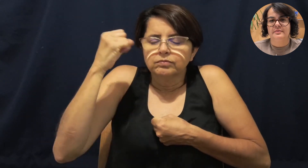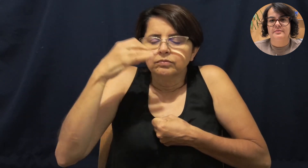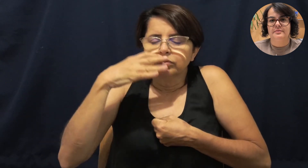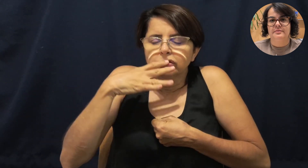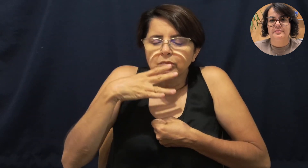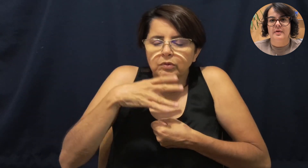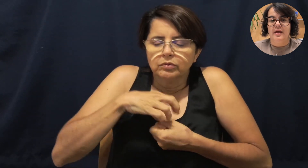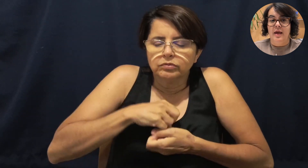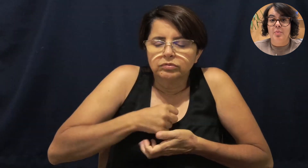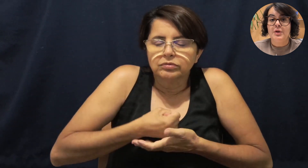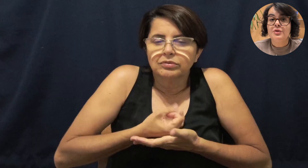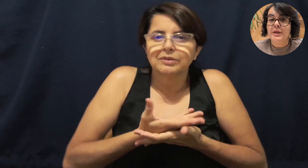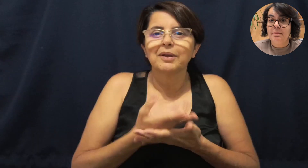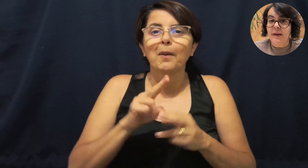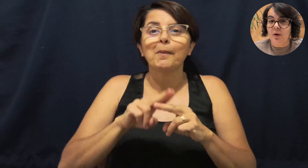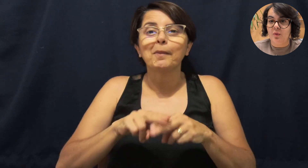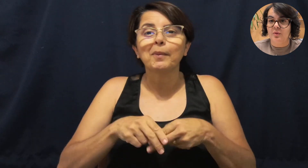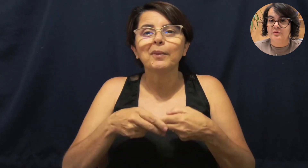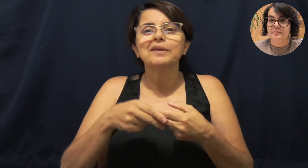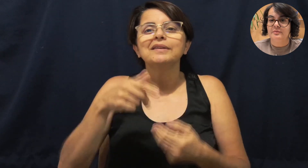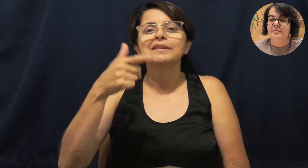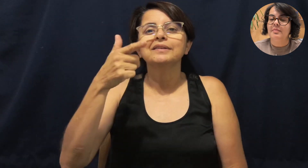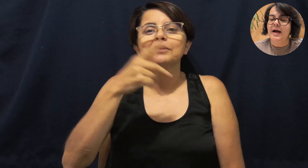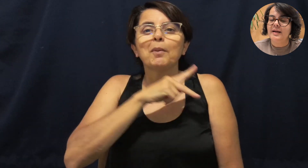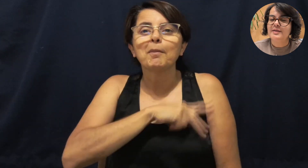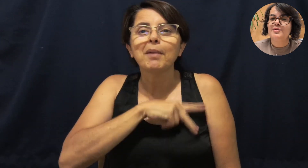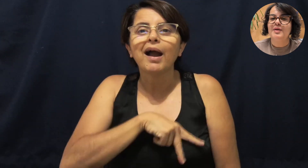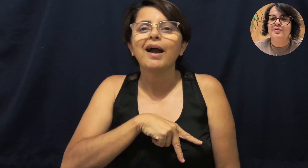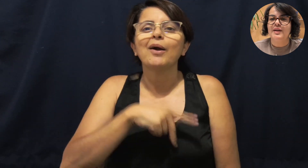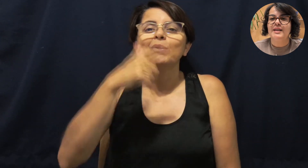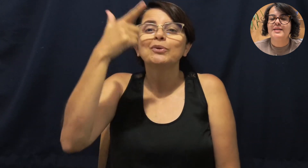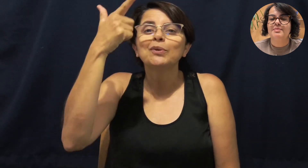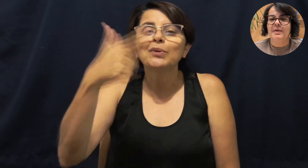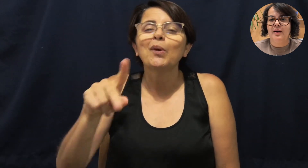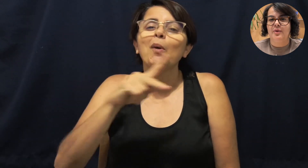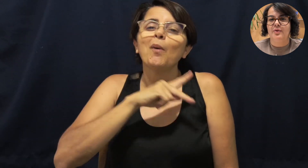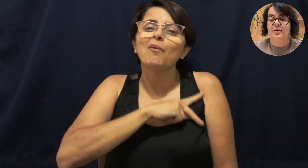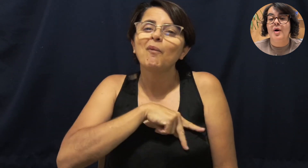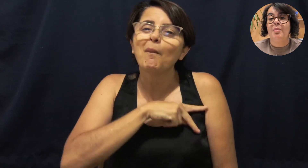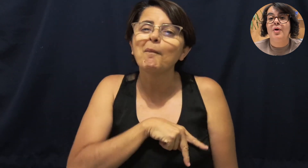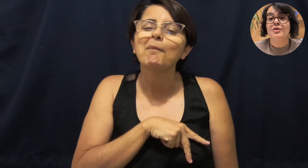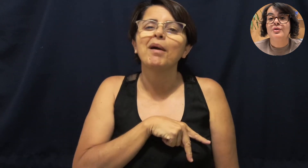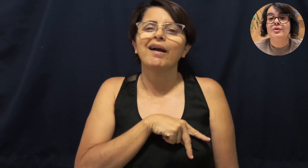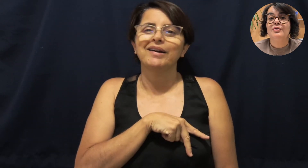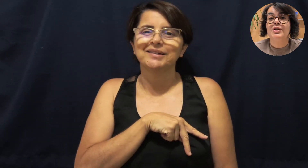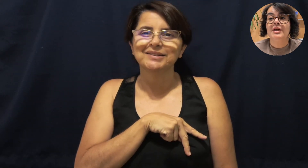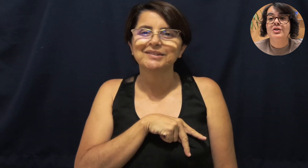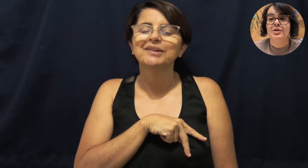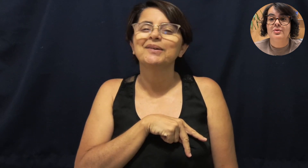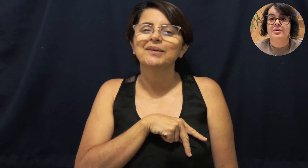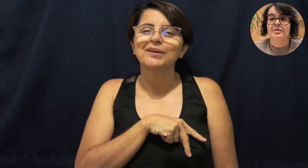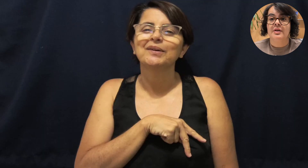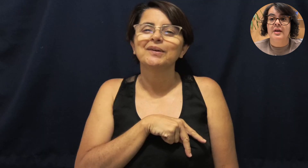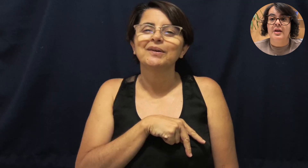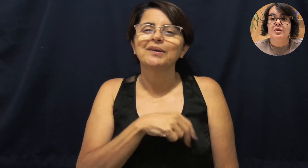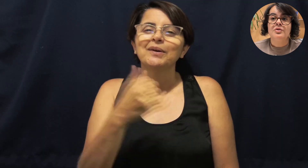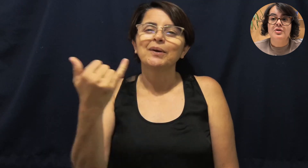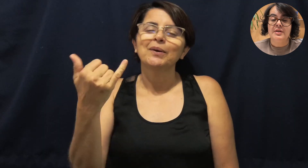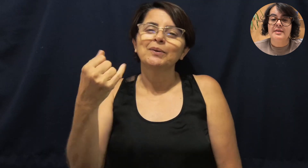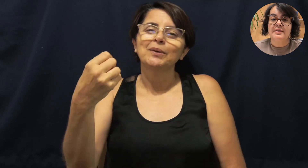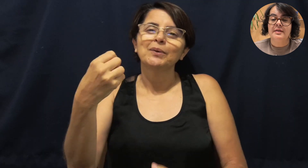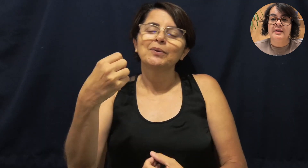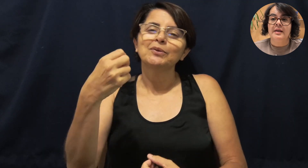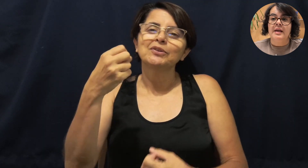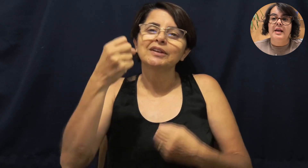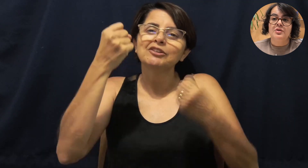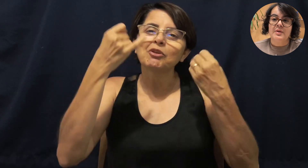nós. É por isso que Paulo, mais uma vez Paulo, o apóstolo dos gentios, nos